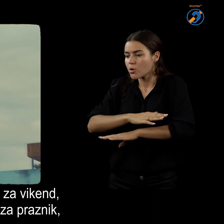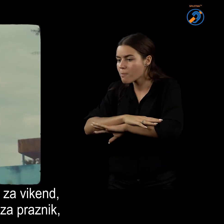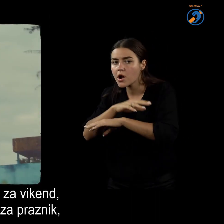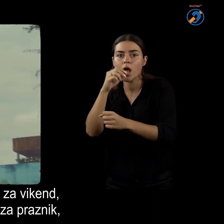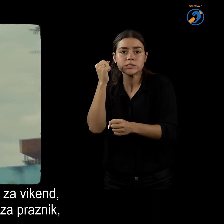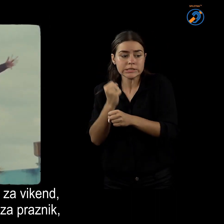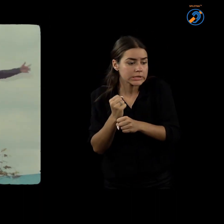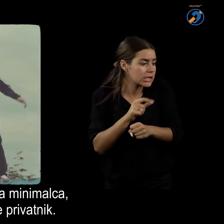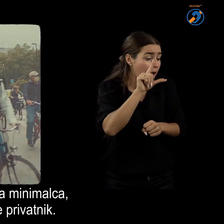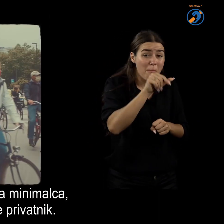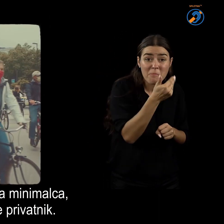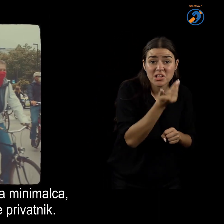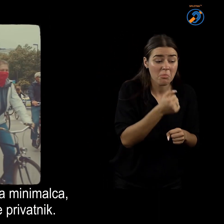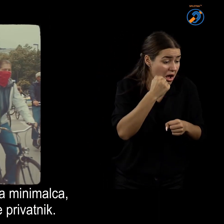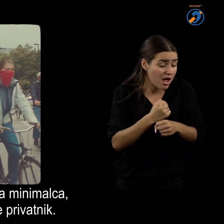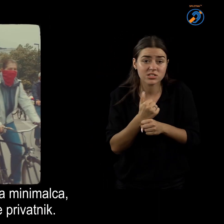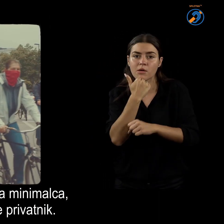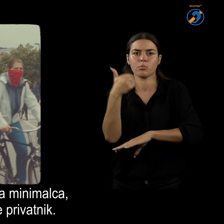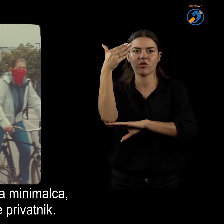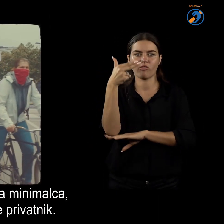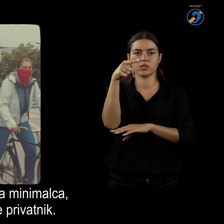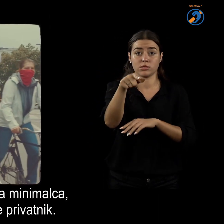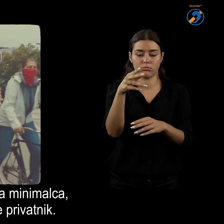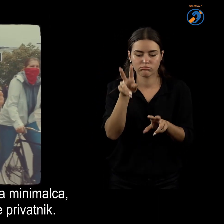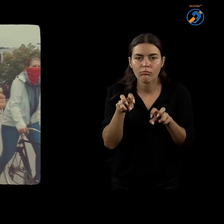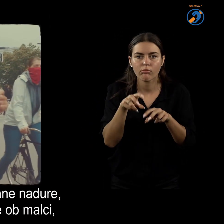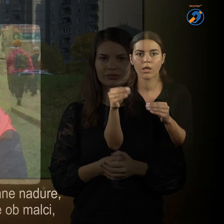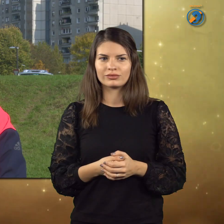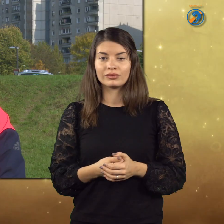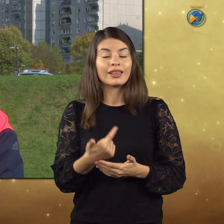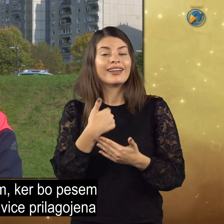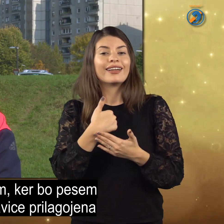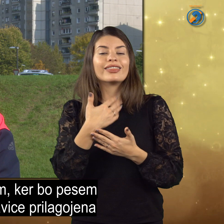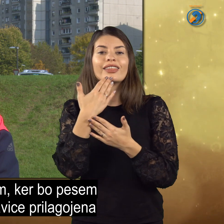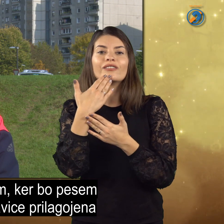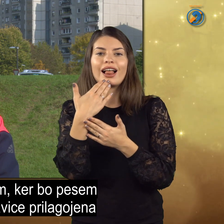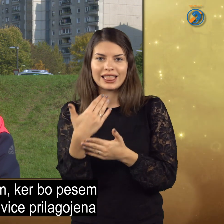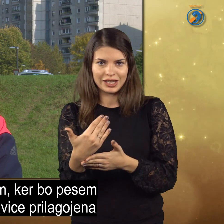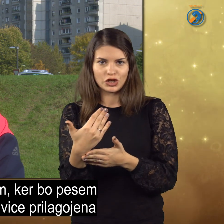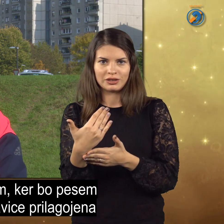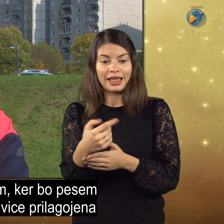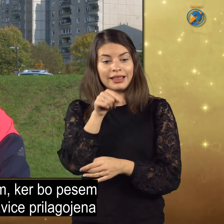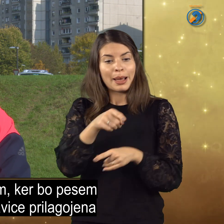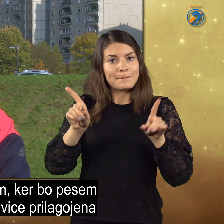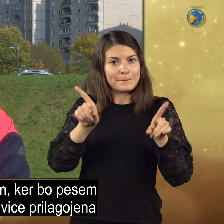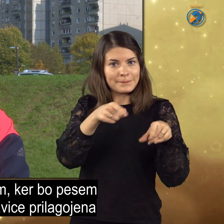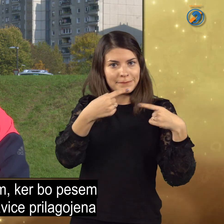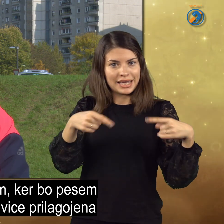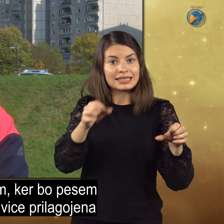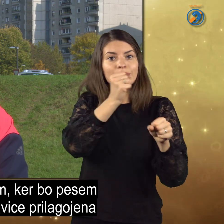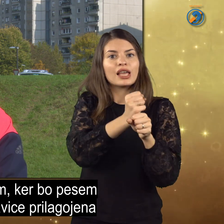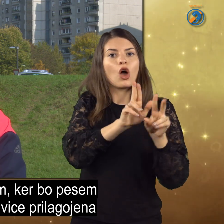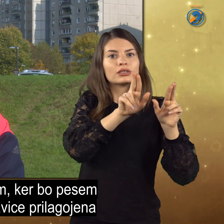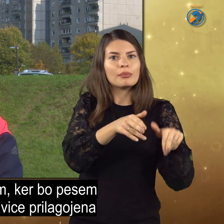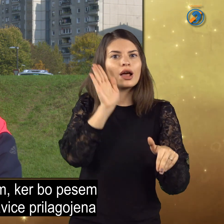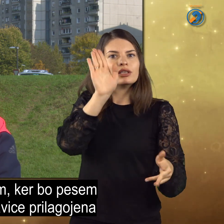vikend, dela se za praznik, dela se za minimalca, ubirate privatnik. Hvaležen sem, ker bo pesem Delavske